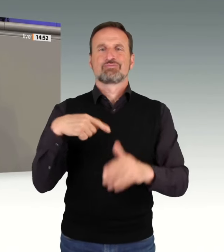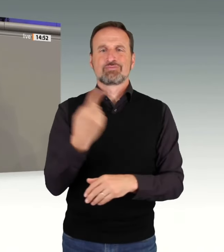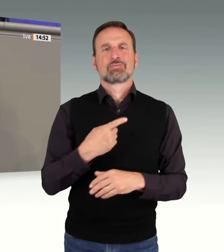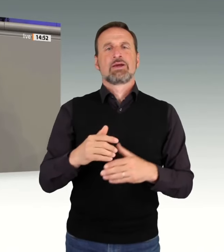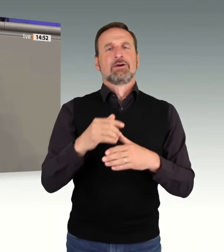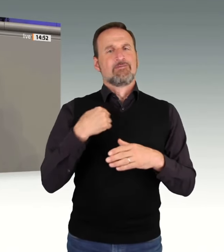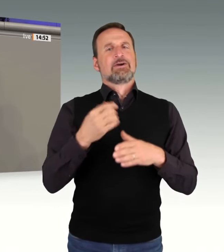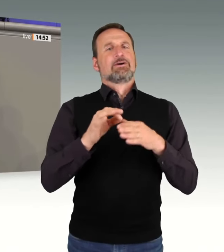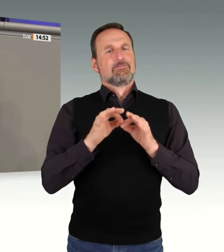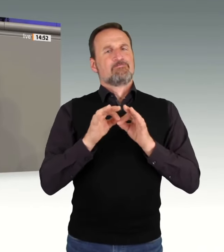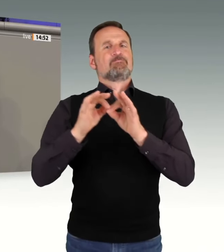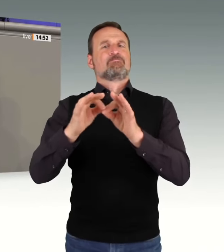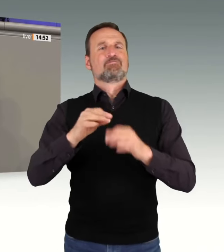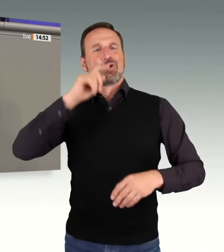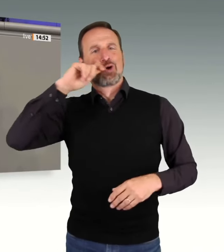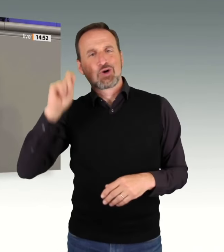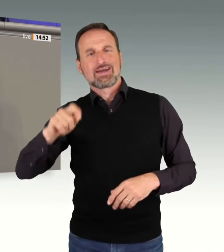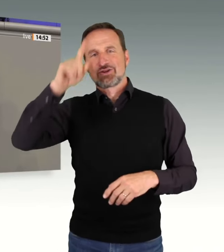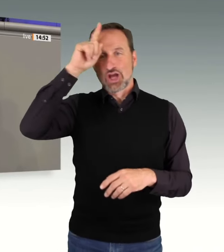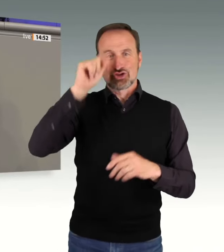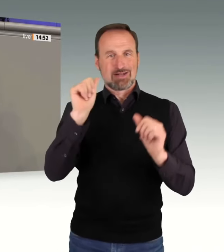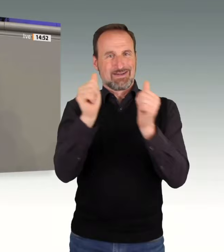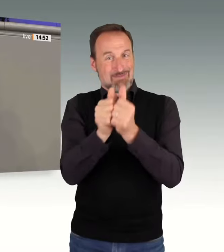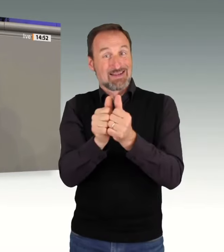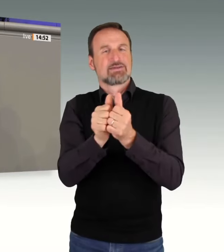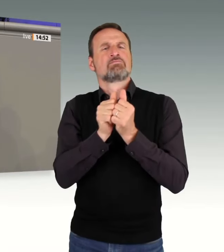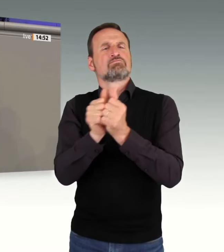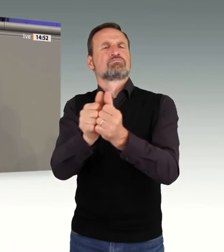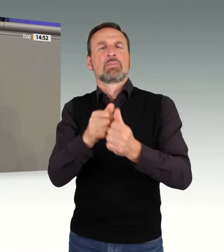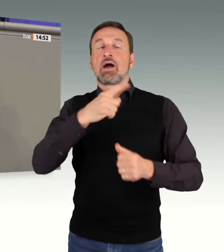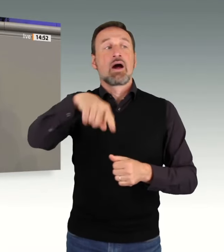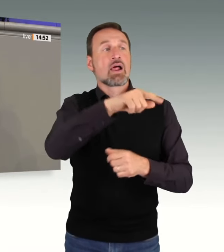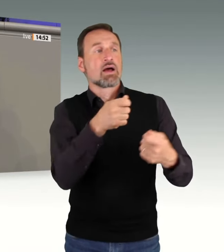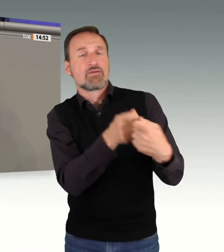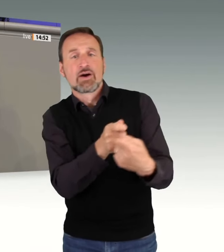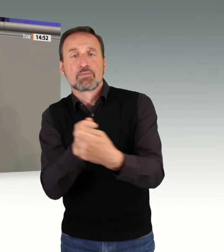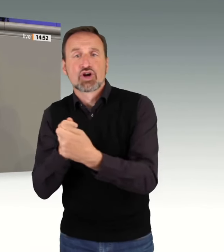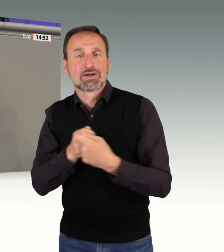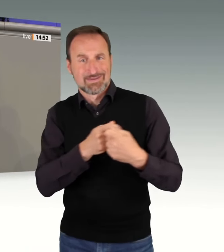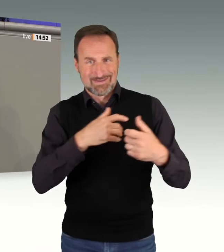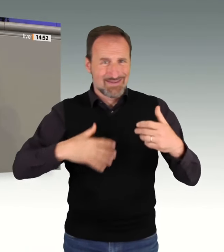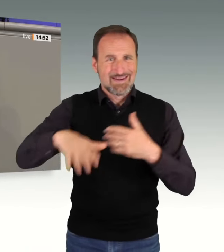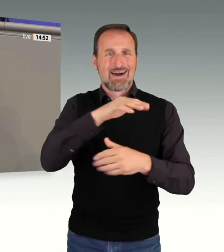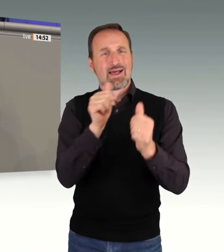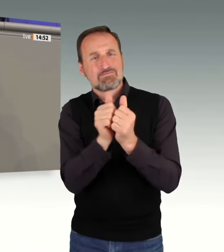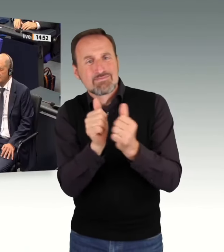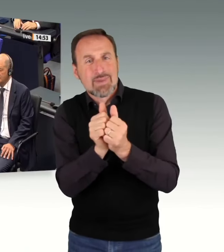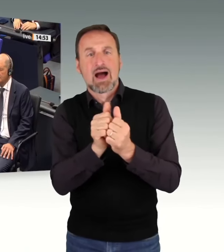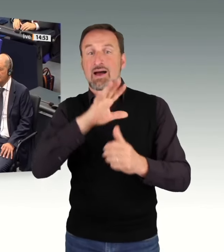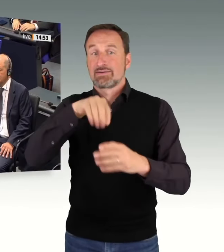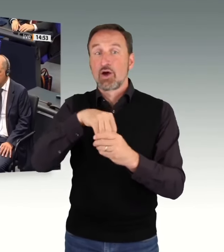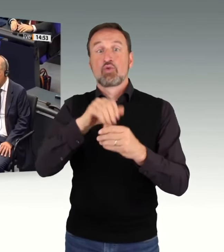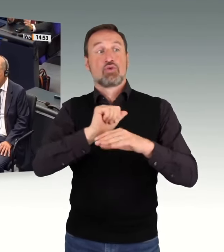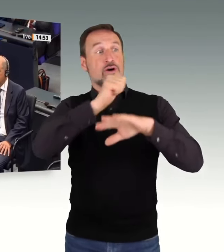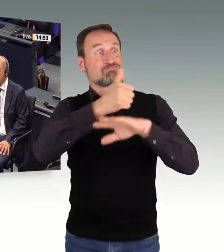Patriot-Anlagen. Ich danke. Auf diese Weise haben Sie tausende Leben unserer Menschen gerettet. Ich danke Ihnen sehr,